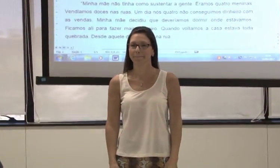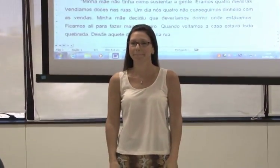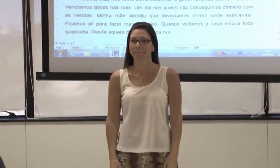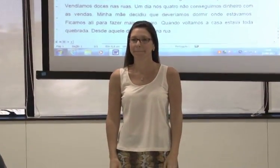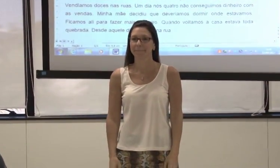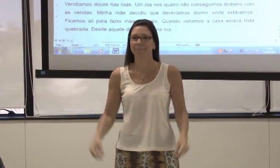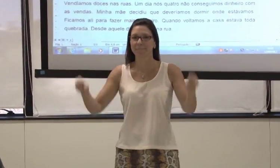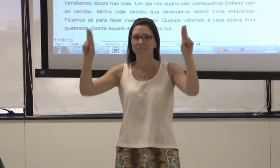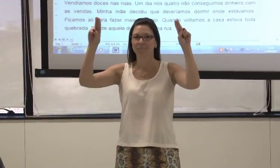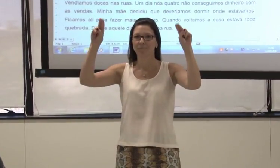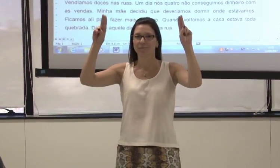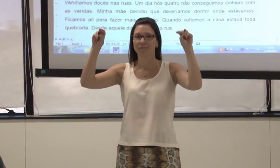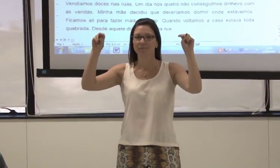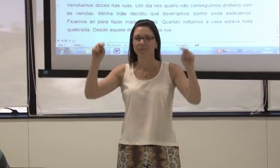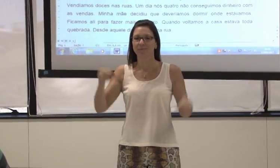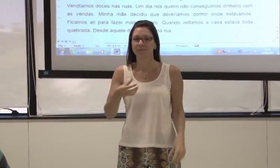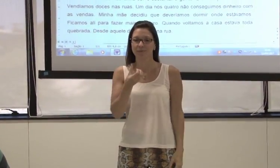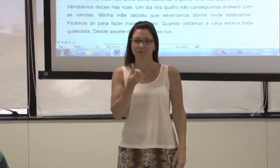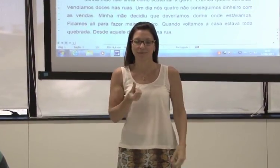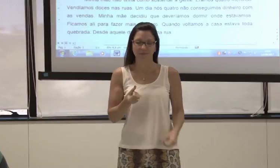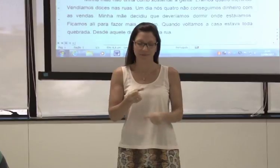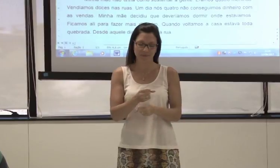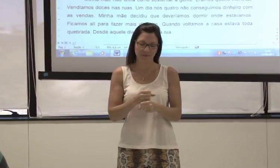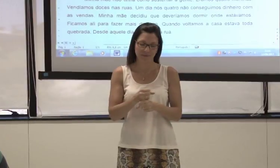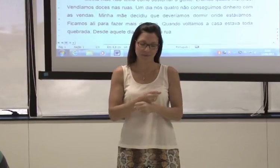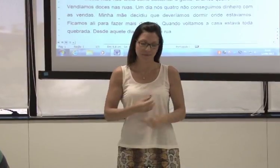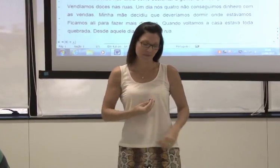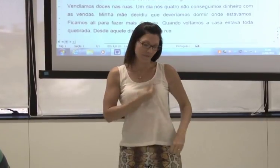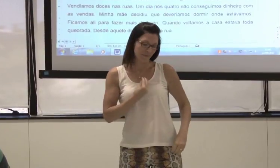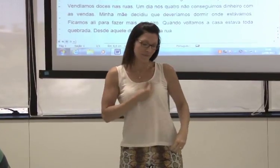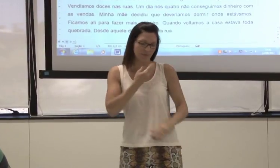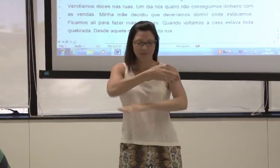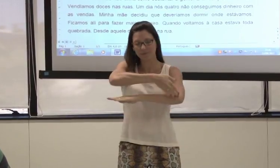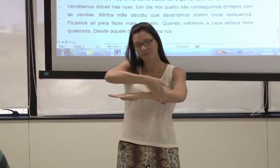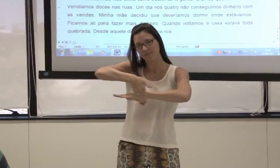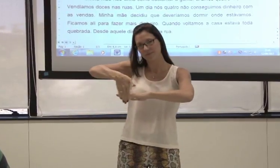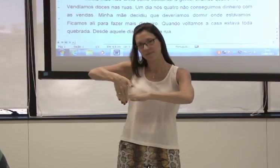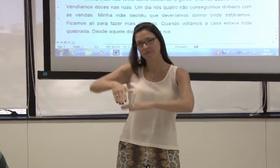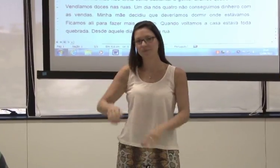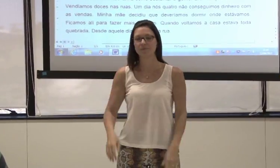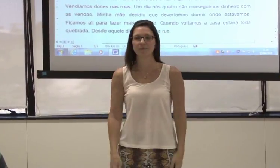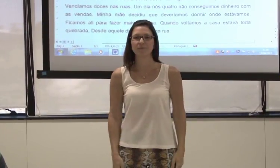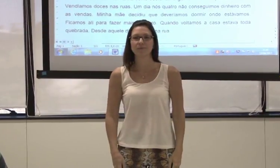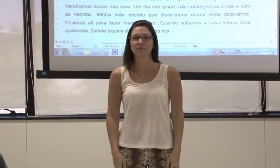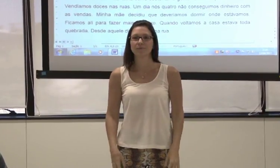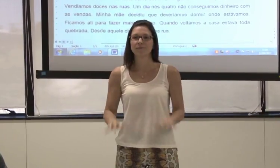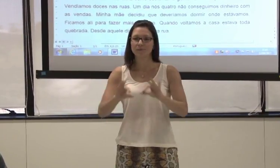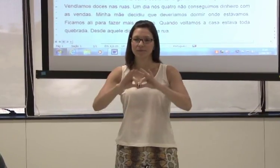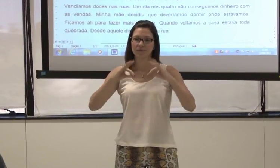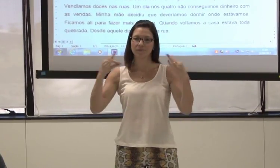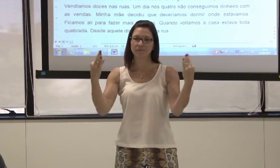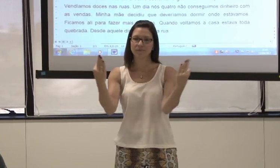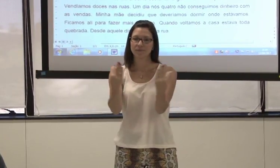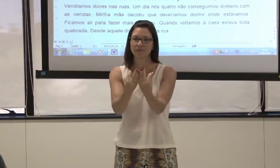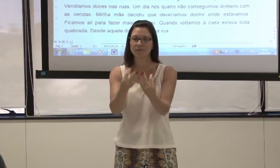Tito, 6 anos nas ruas. A família de Margarete